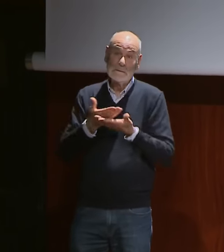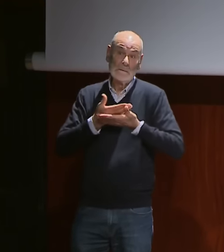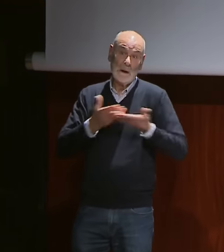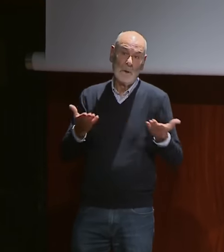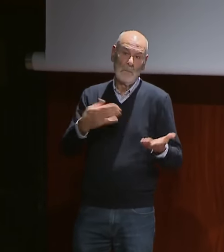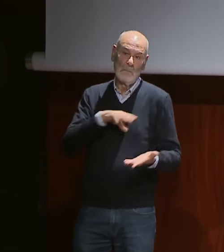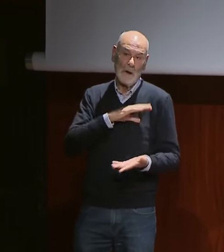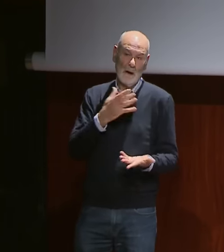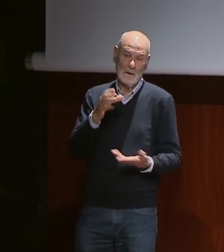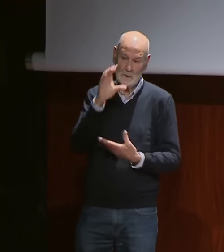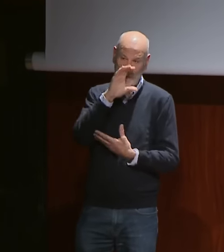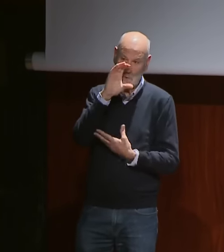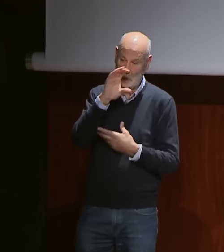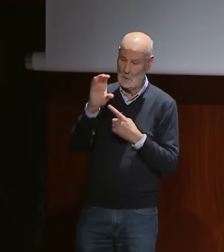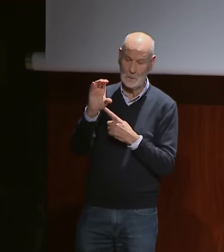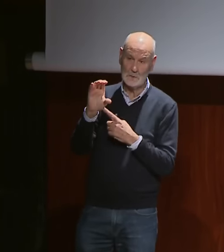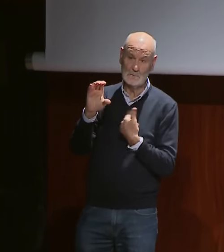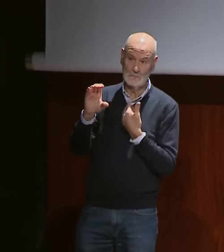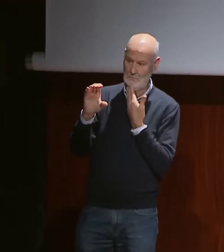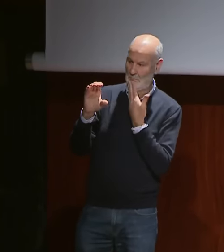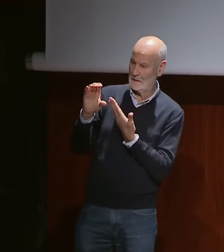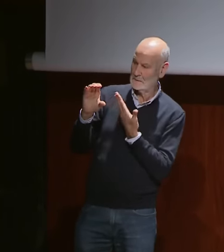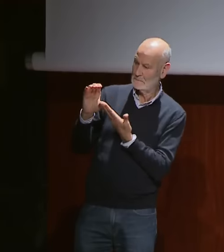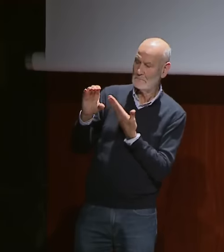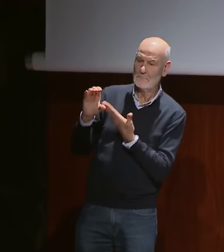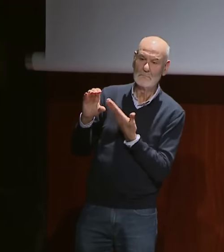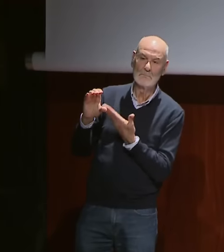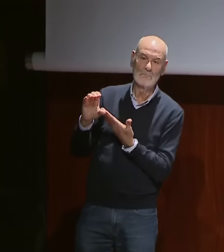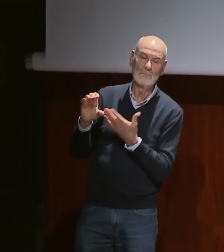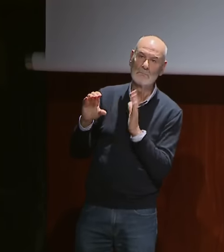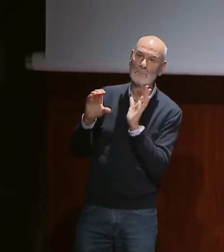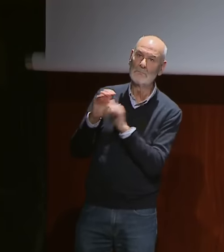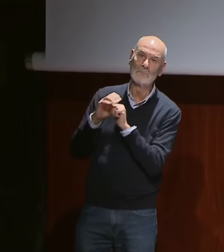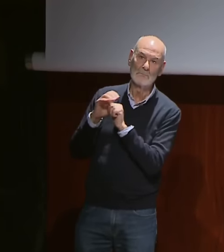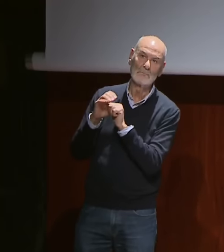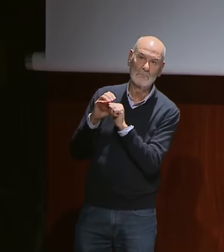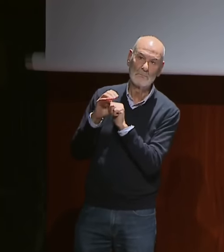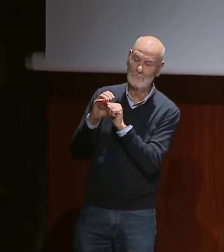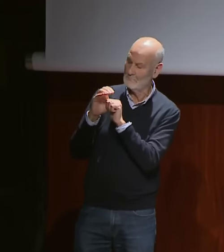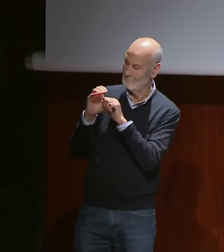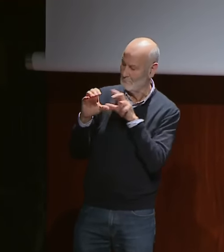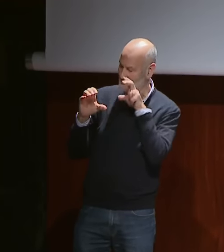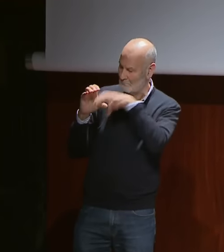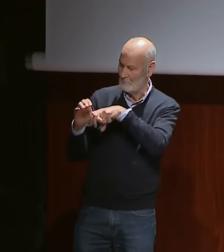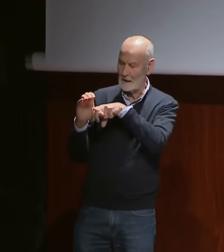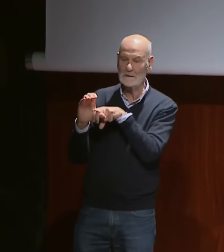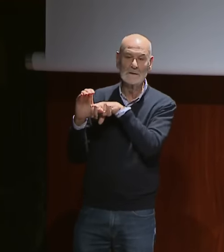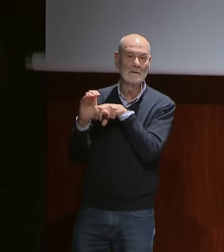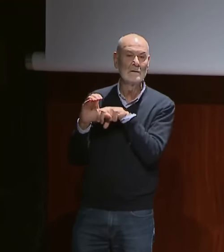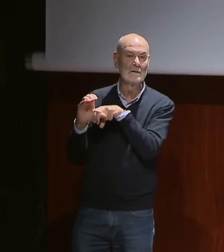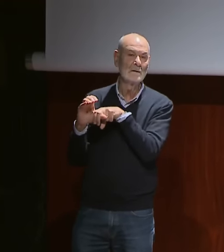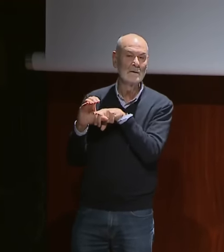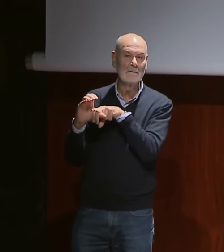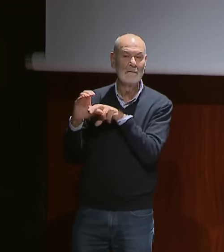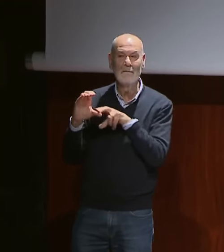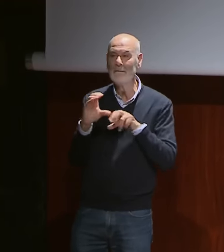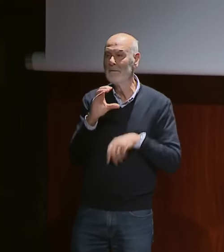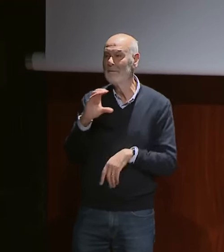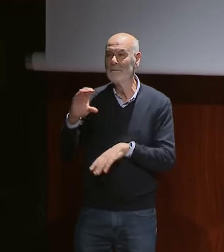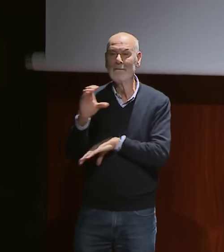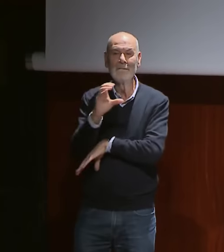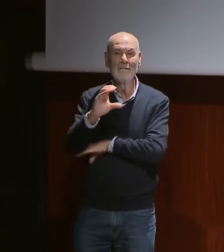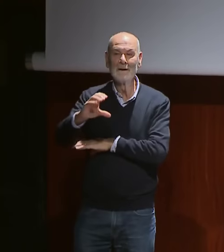assez insolite qui est parti un petit peu hors des sentiers battus. Et en fait, c'est la curiosité qui m'a fait arriver